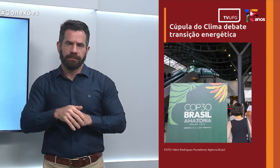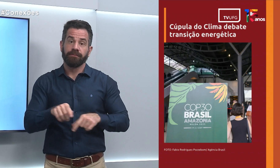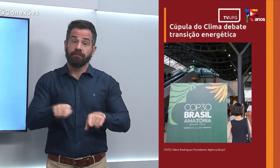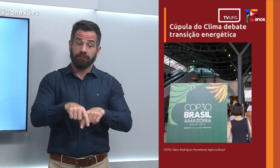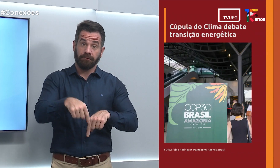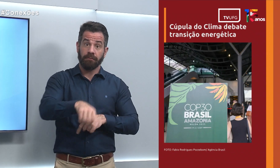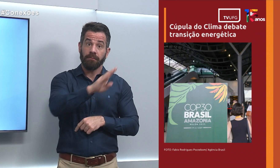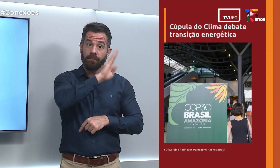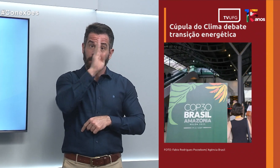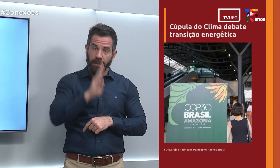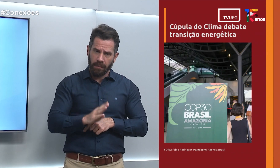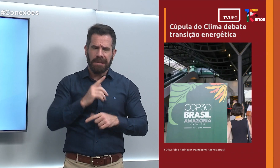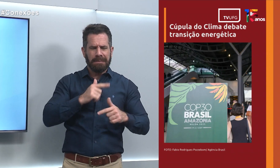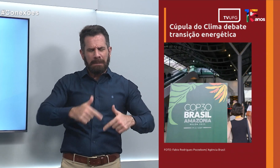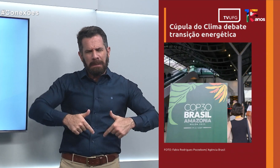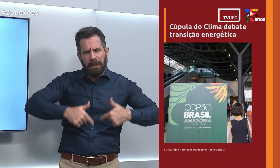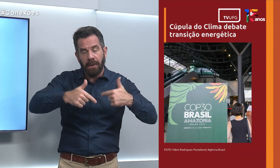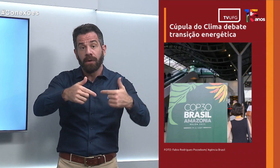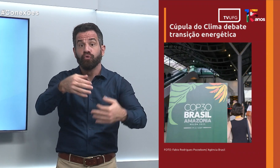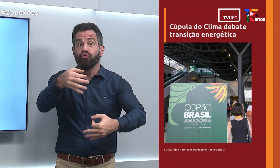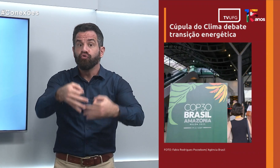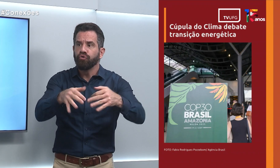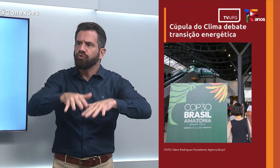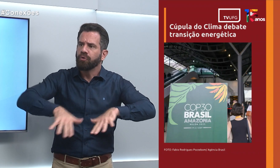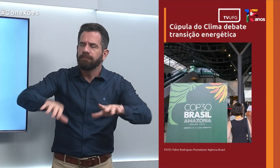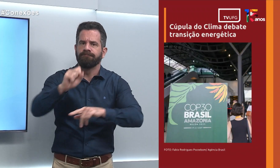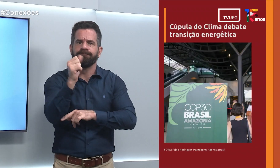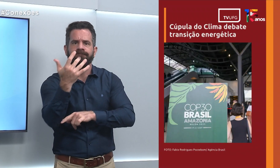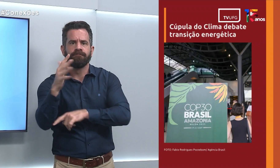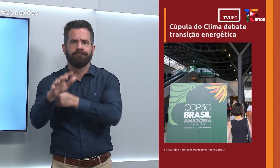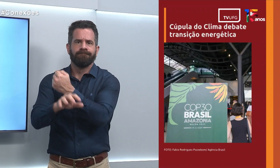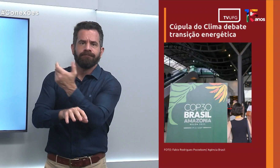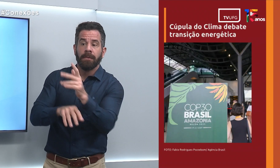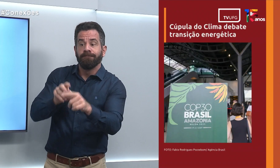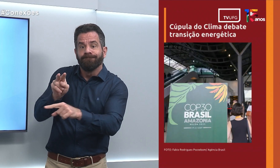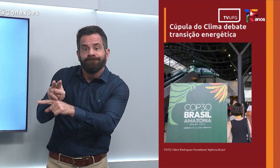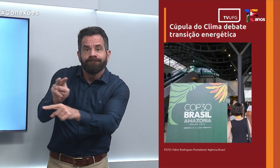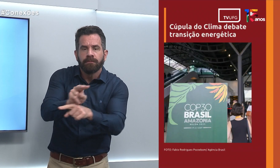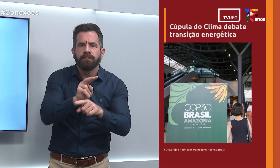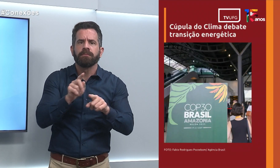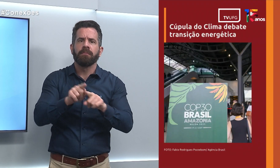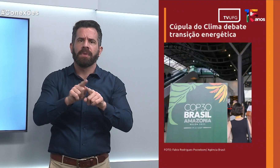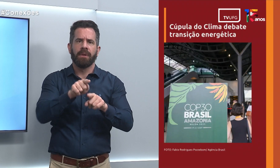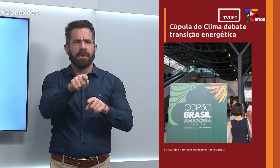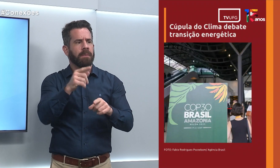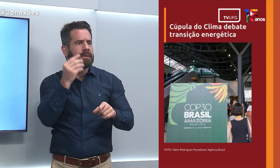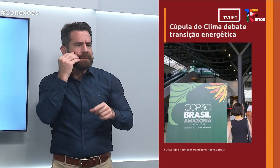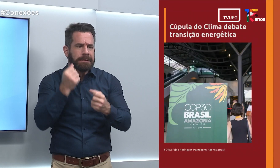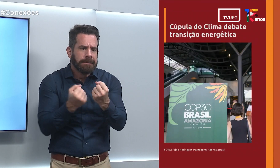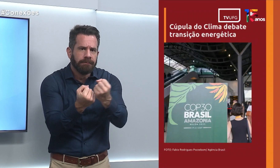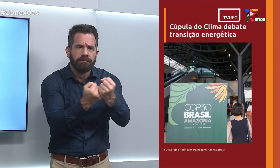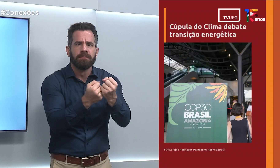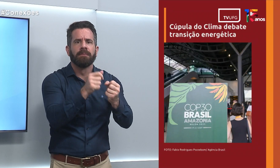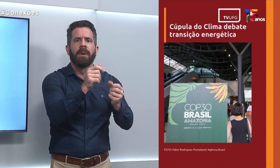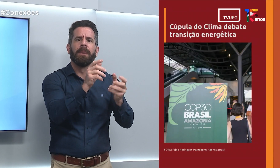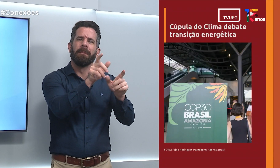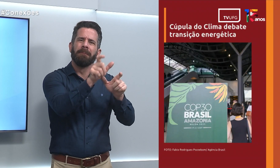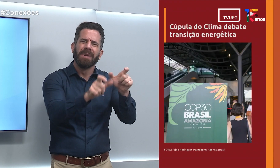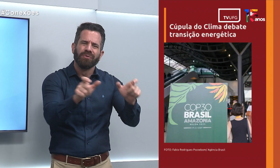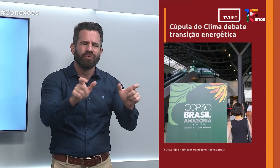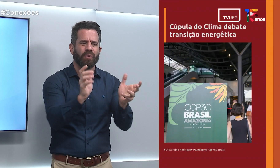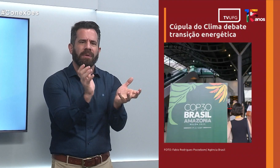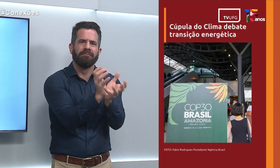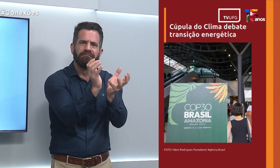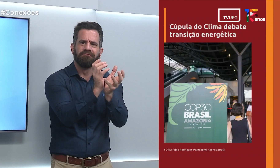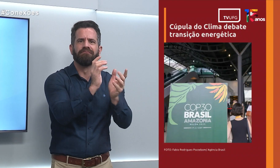climática, proteger florestas e combater desigualdades nessa mudança de matriz energética.